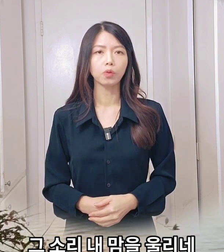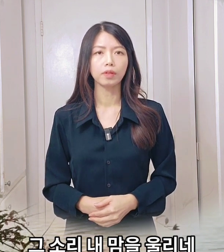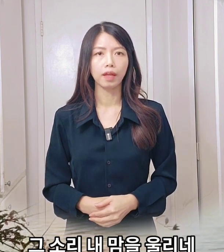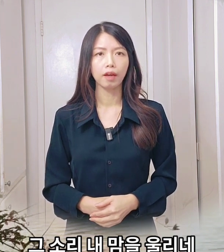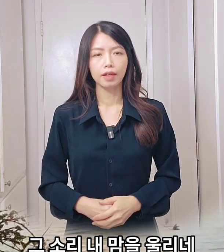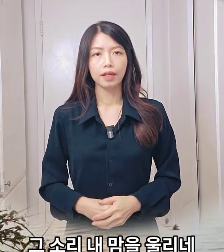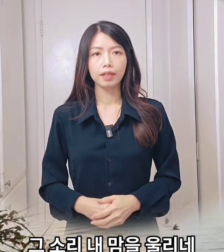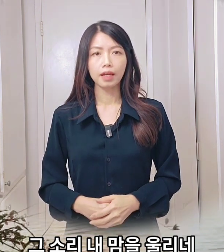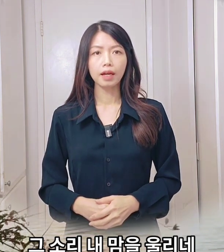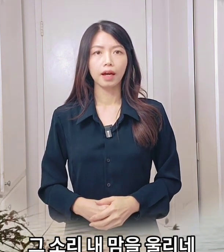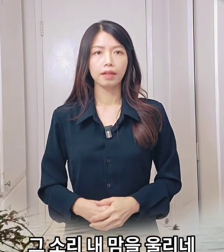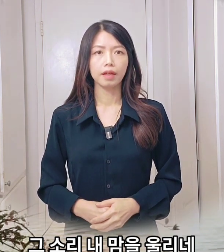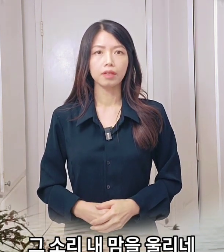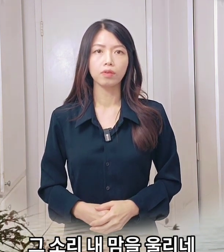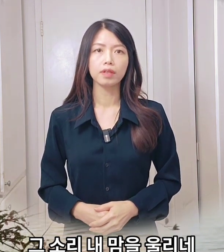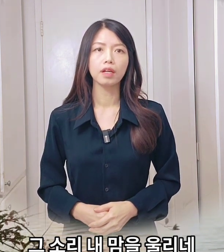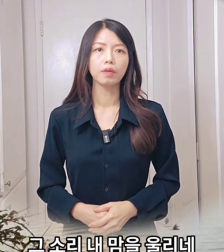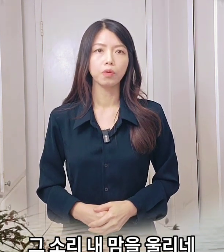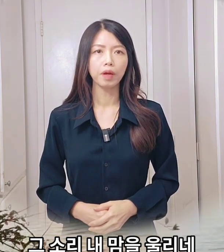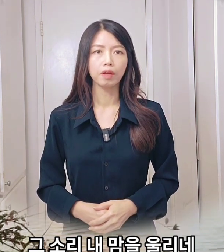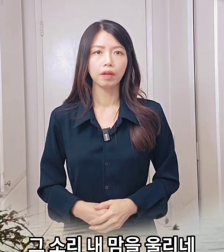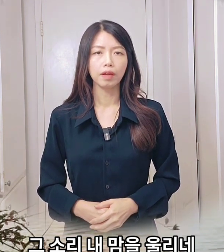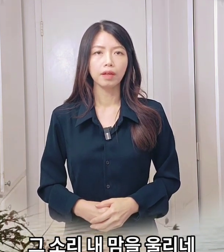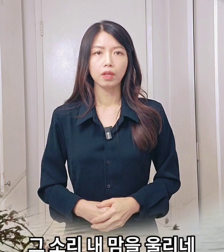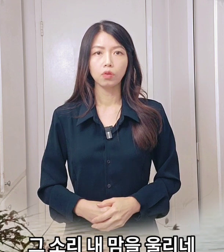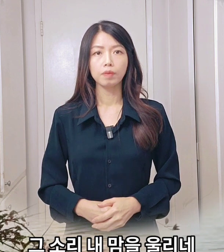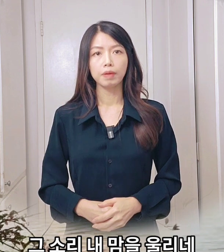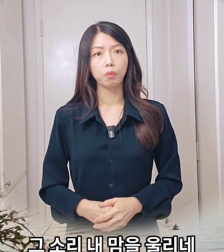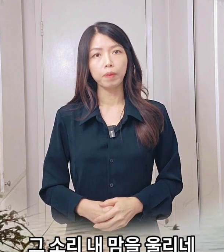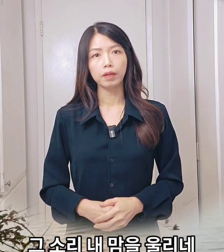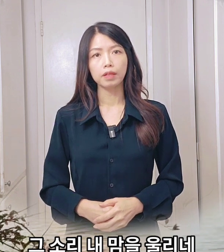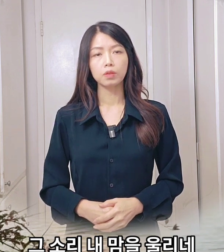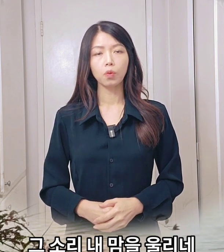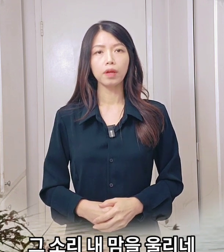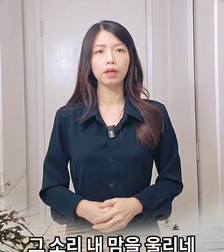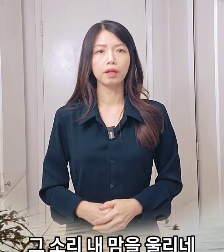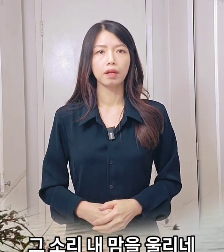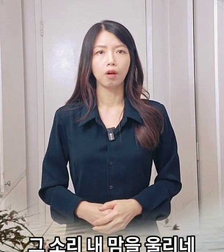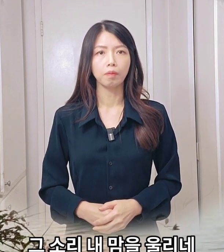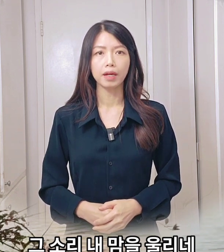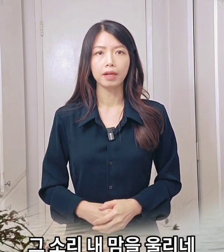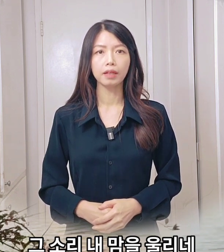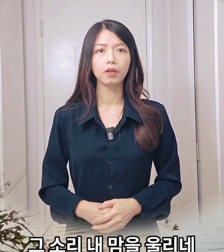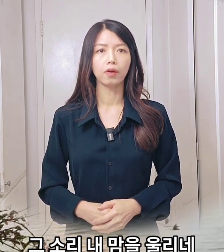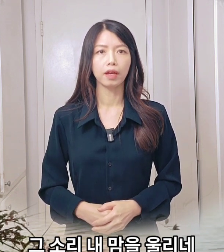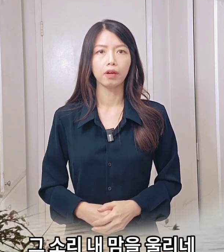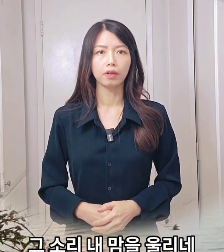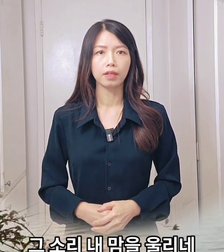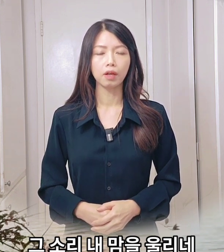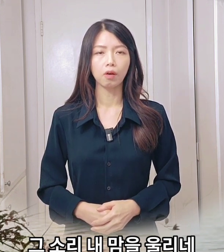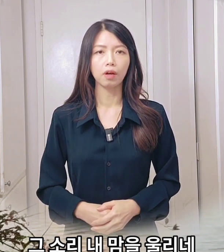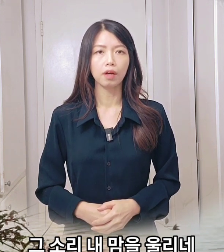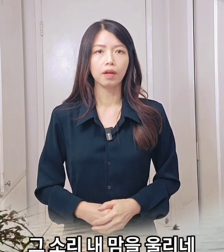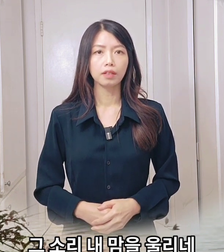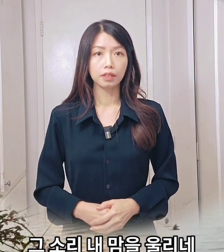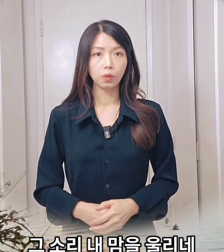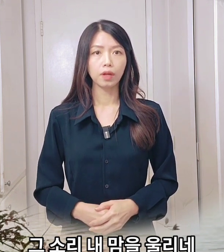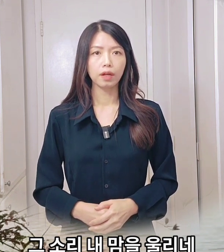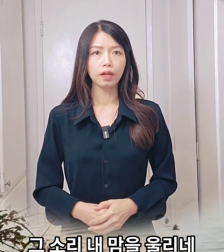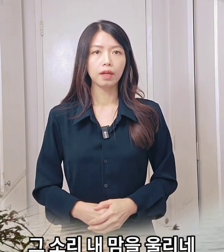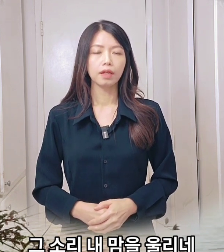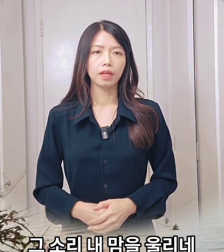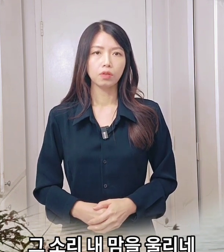조금 넣어줬는데요. 이 찬양 가사의 전체를 보면 예수님이 못 박는 소리를 말을 하는 거예요. 그래서